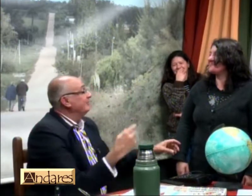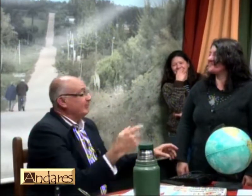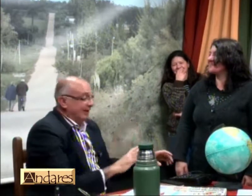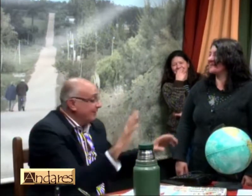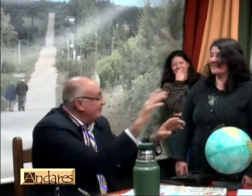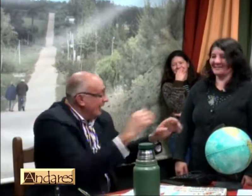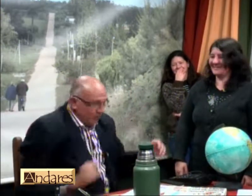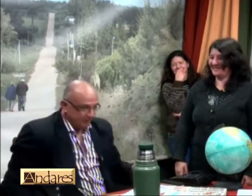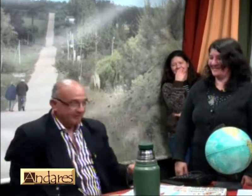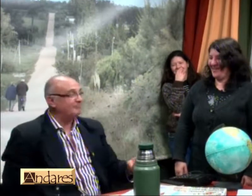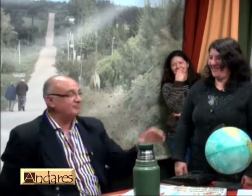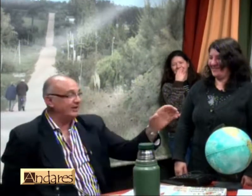Pará que voy a parar el ónimo Frename